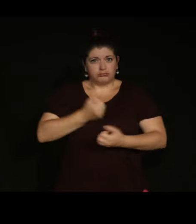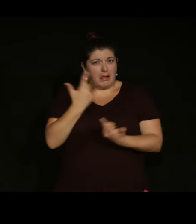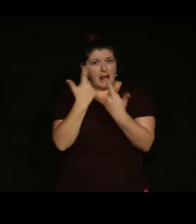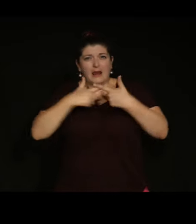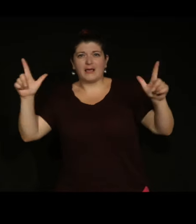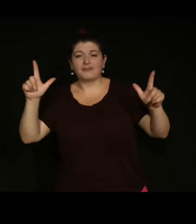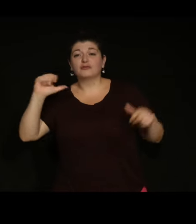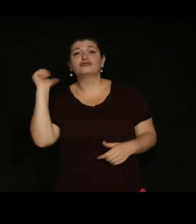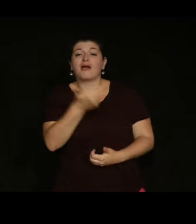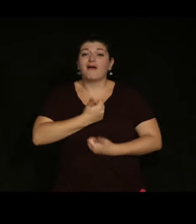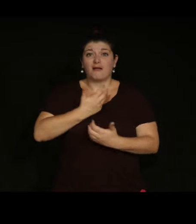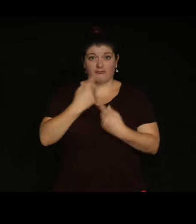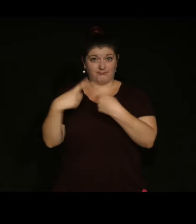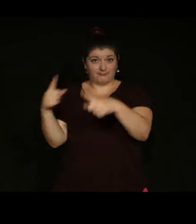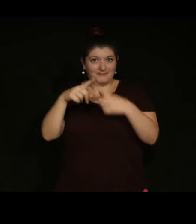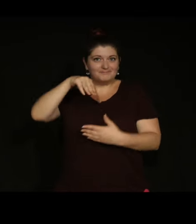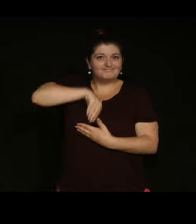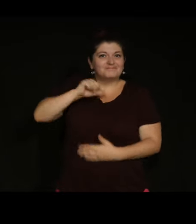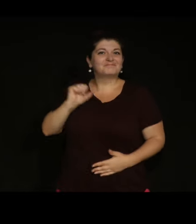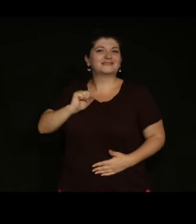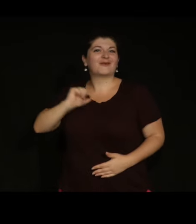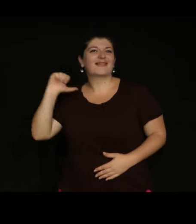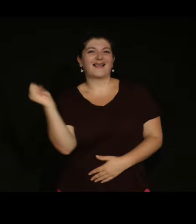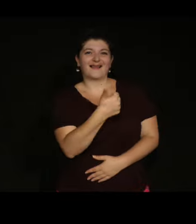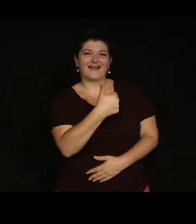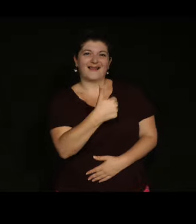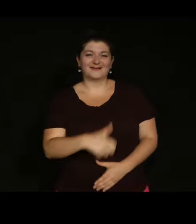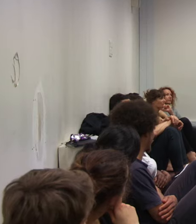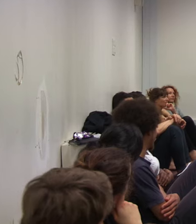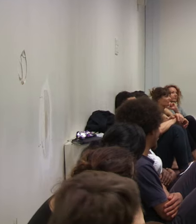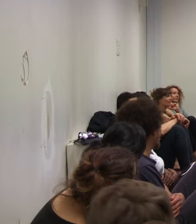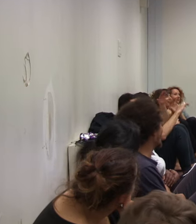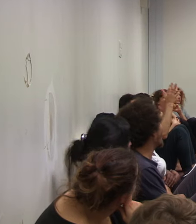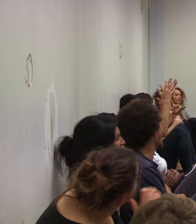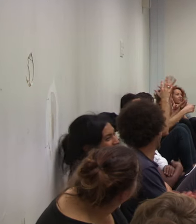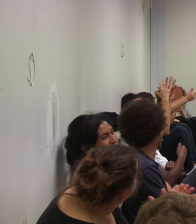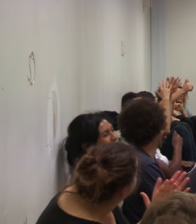l'expression libre pour qu'on se découvre aussi dans notre expression personnelle à chacun.